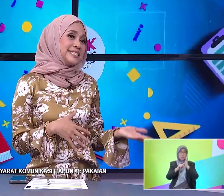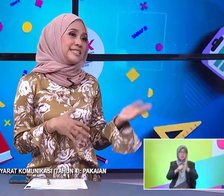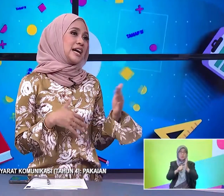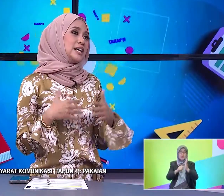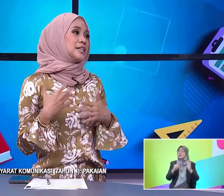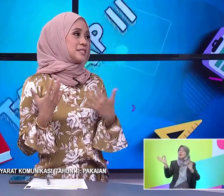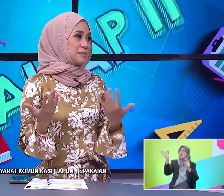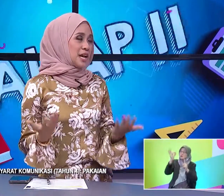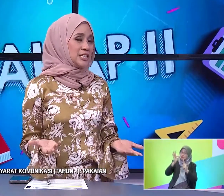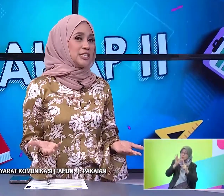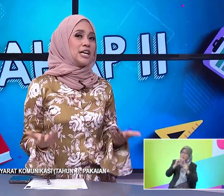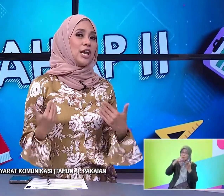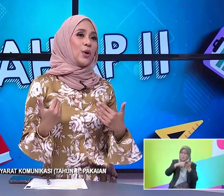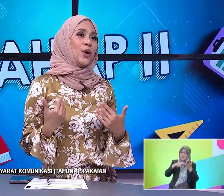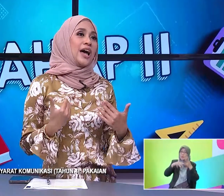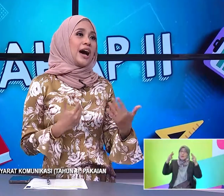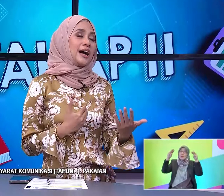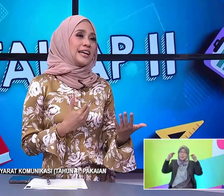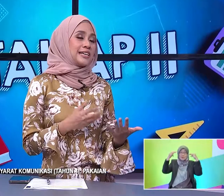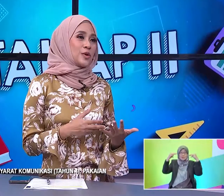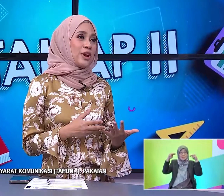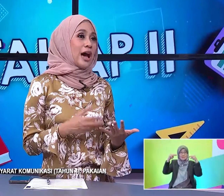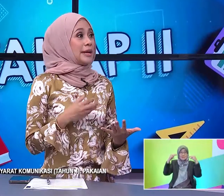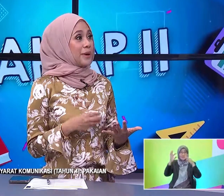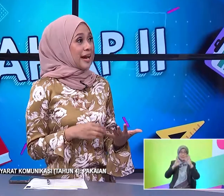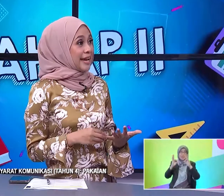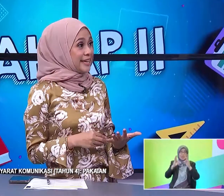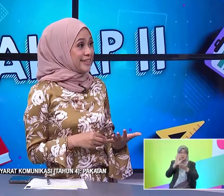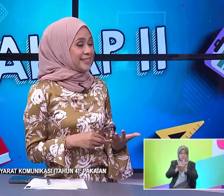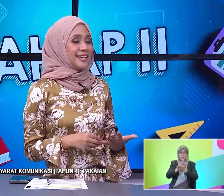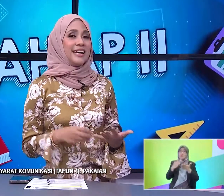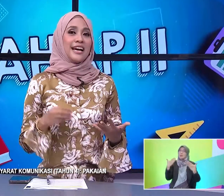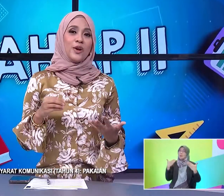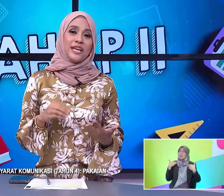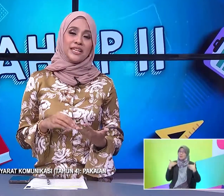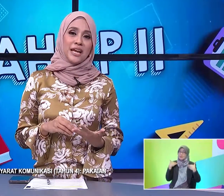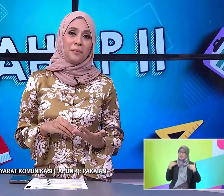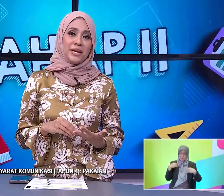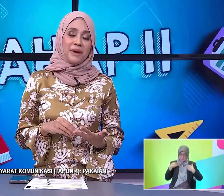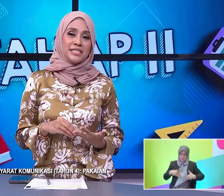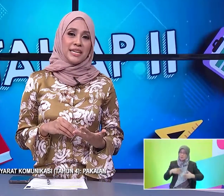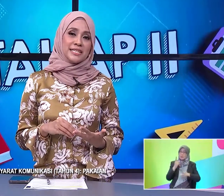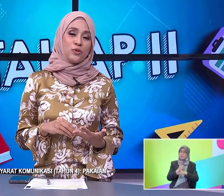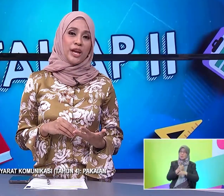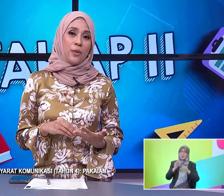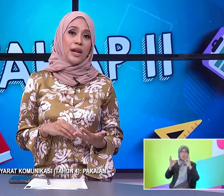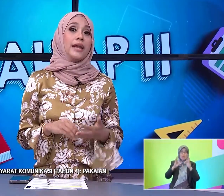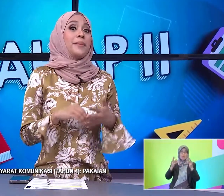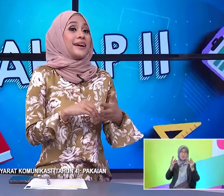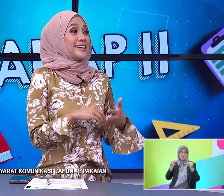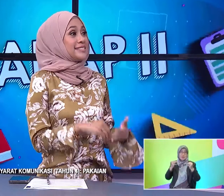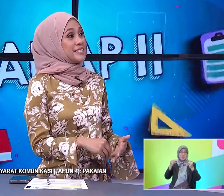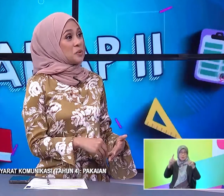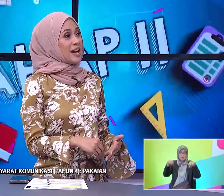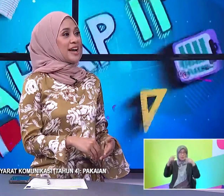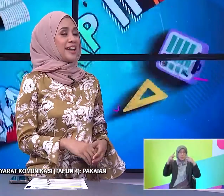majelis yang sebenarnya kalau kena ke sekolah ada pakaian ye kalo kite nak pegi majelis Kediri kawin